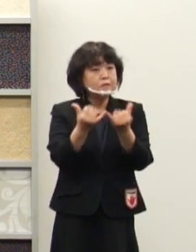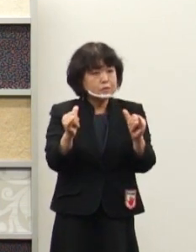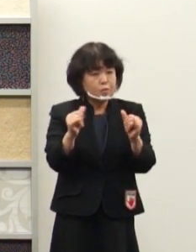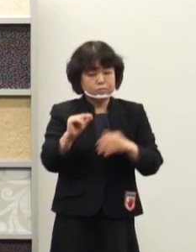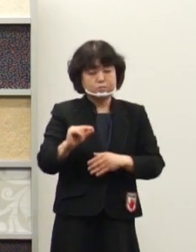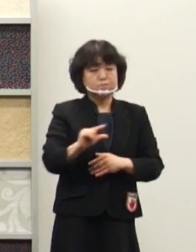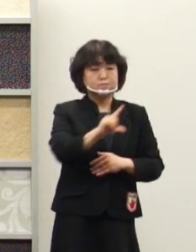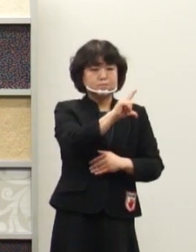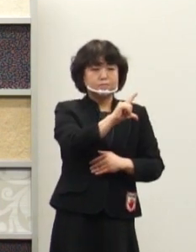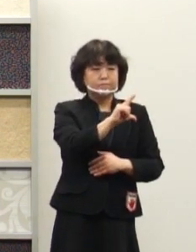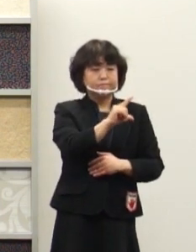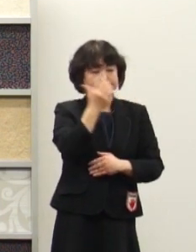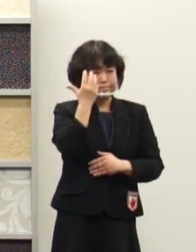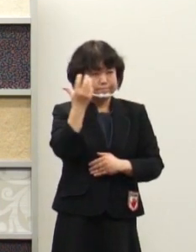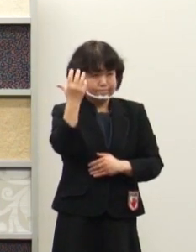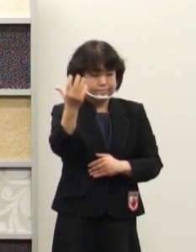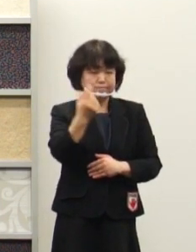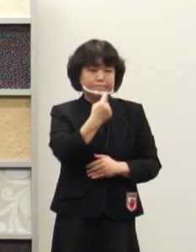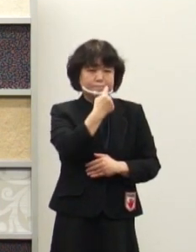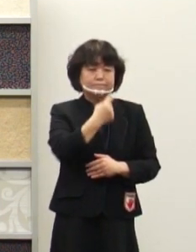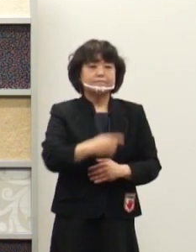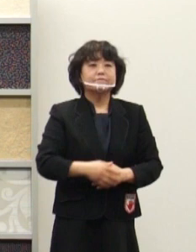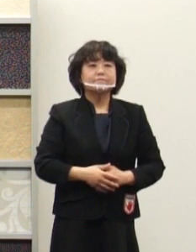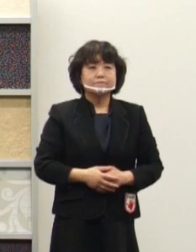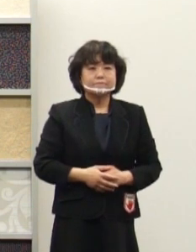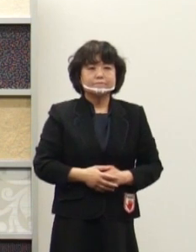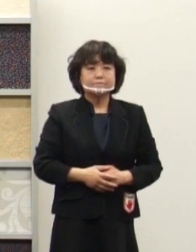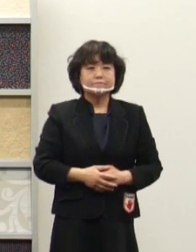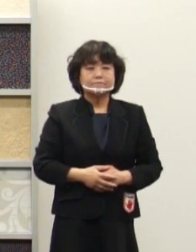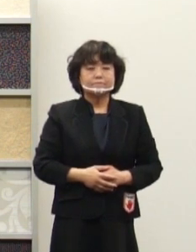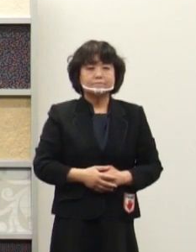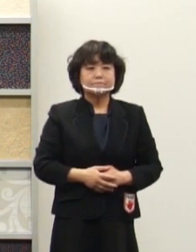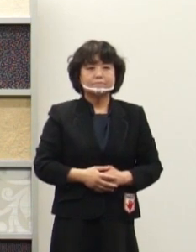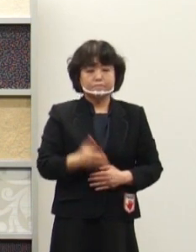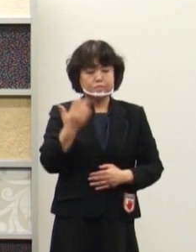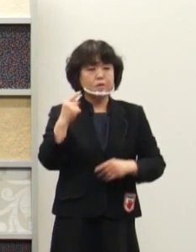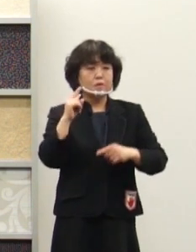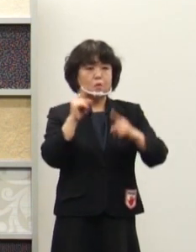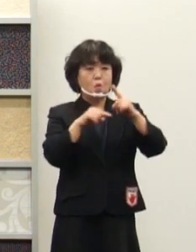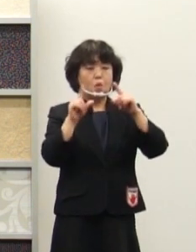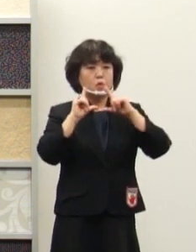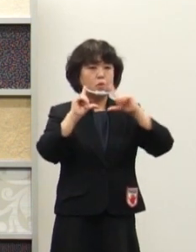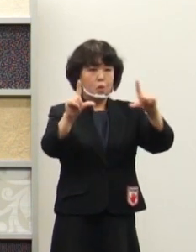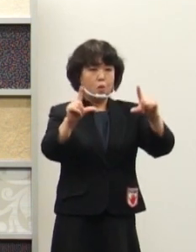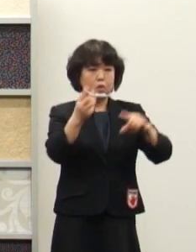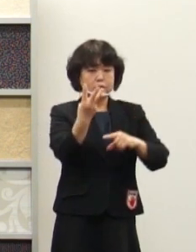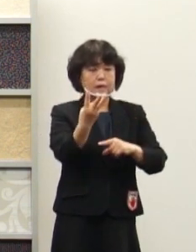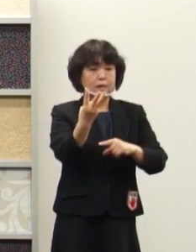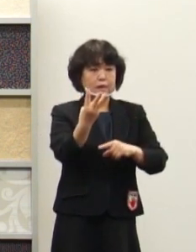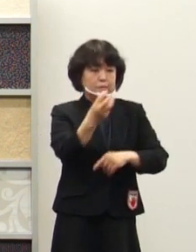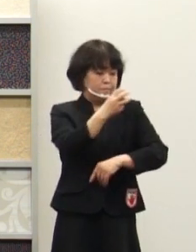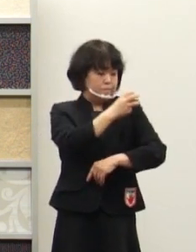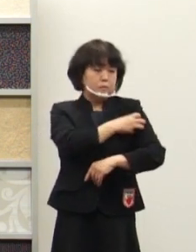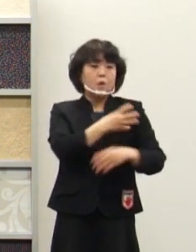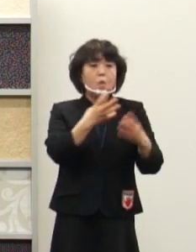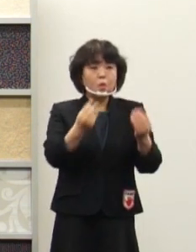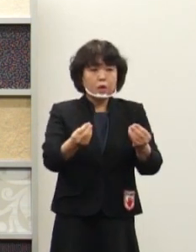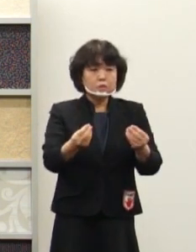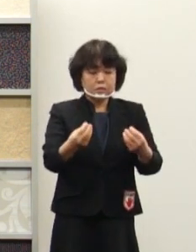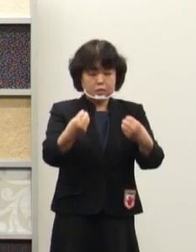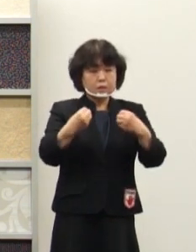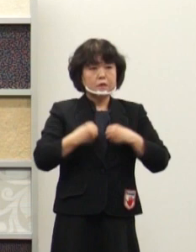おります。これはもうすでに公表もしておりますけれども、3回目接種を終えられた方の感染率